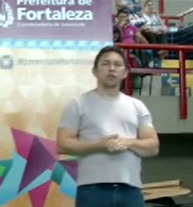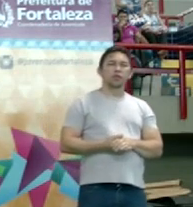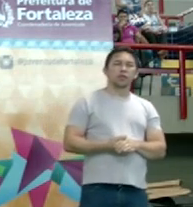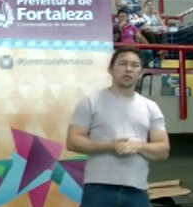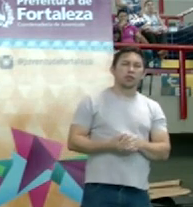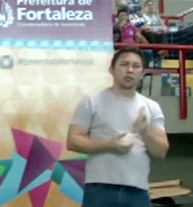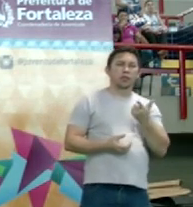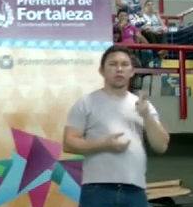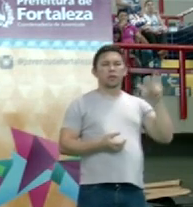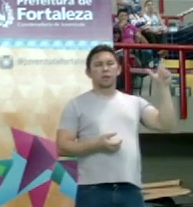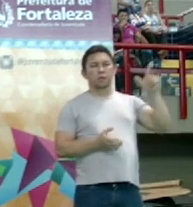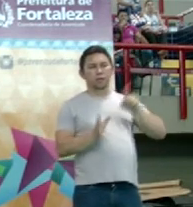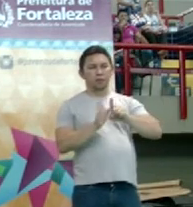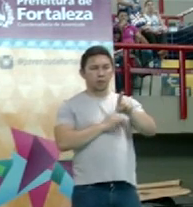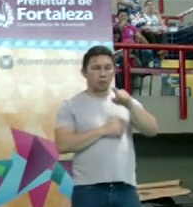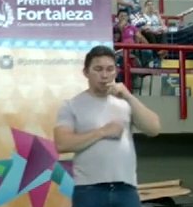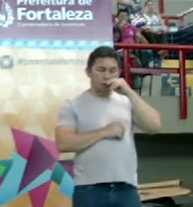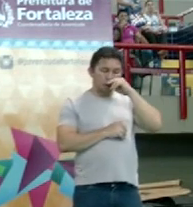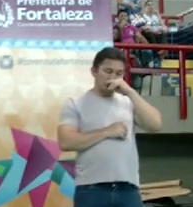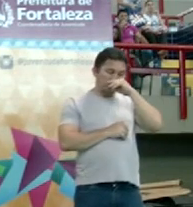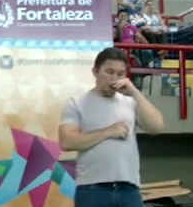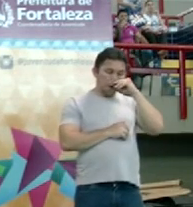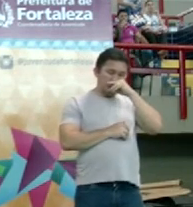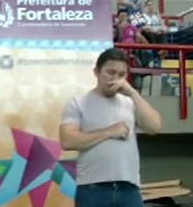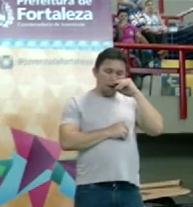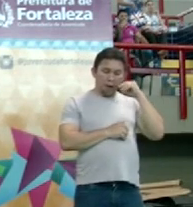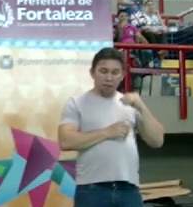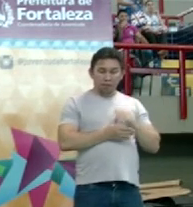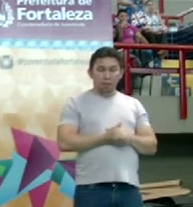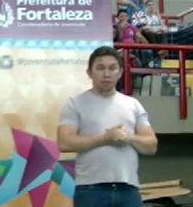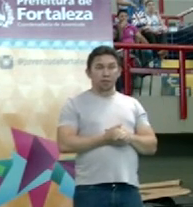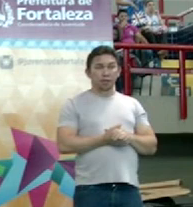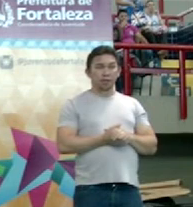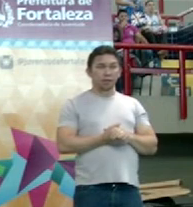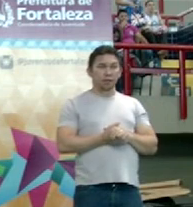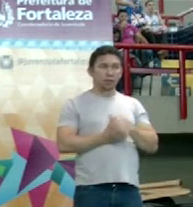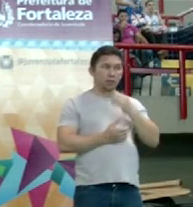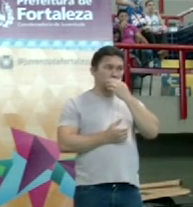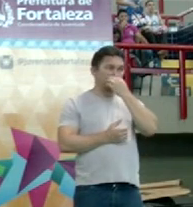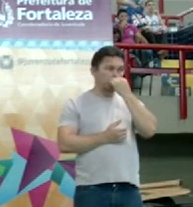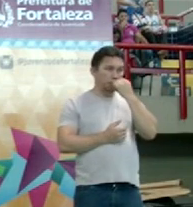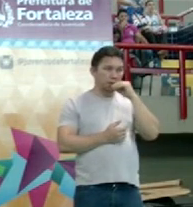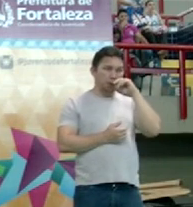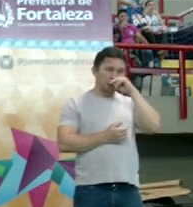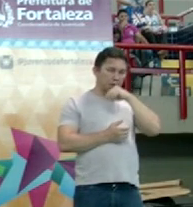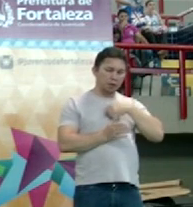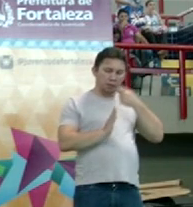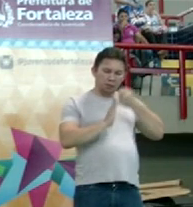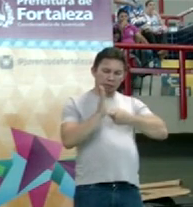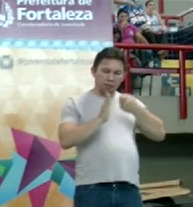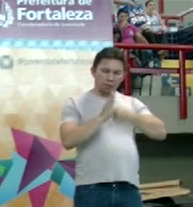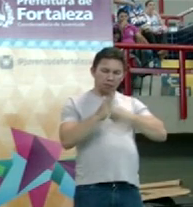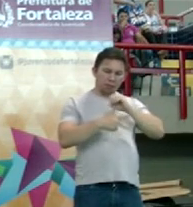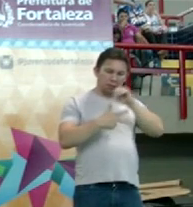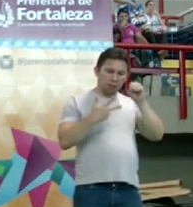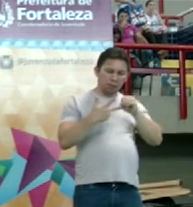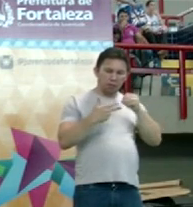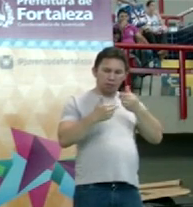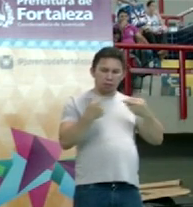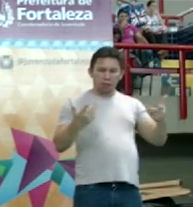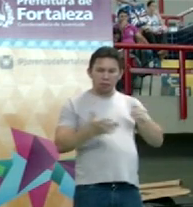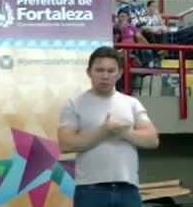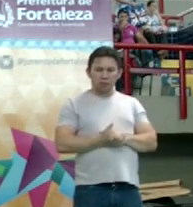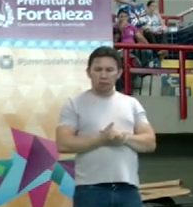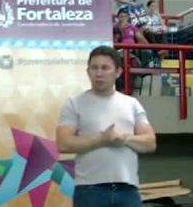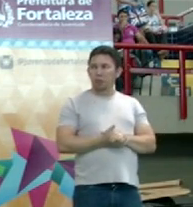outra pergunta. Eu posso usar o método da dialética na redação do Enem? Eu não sei